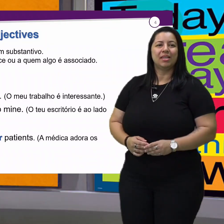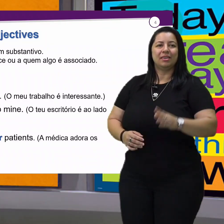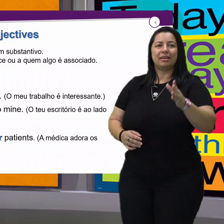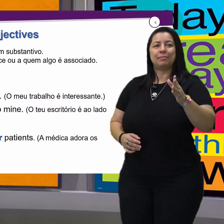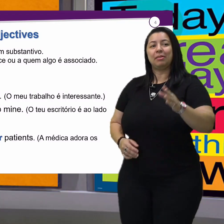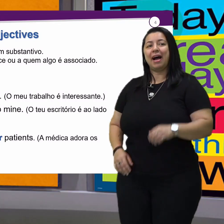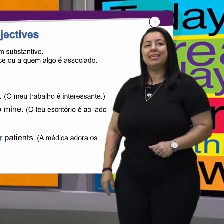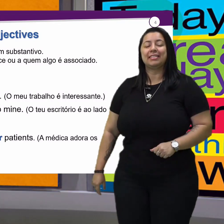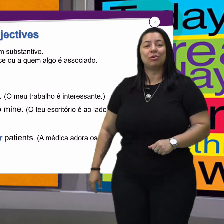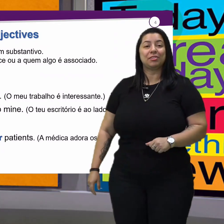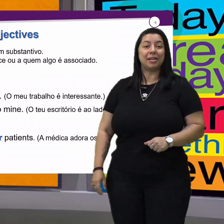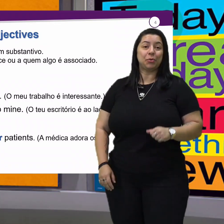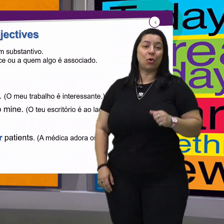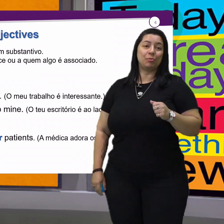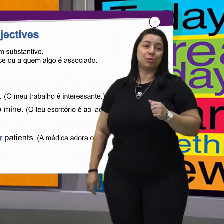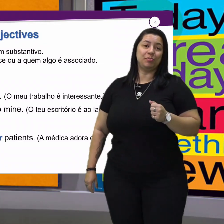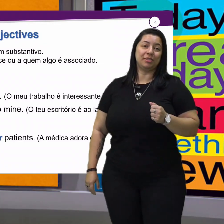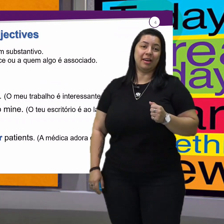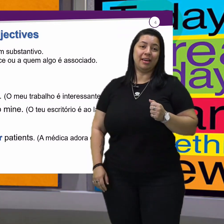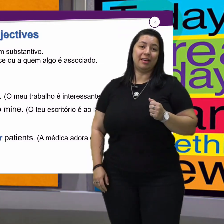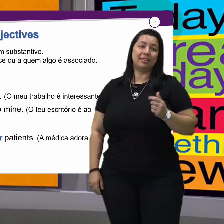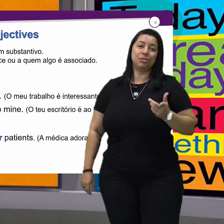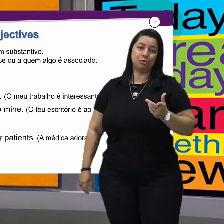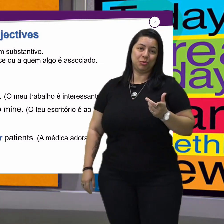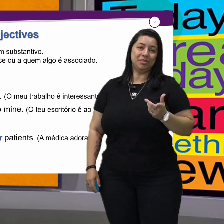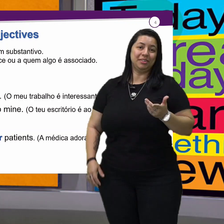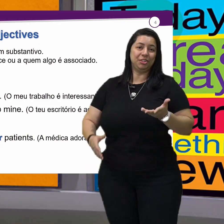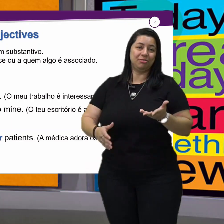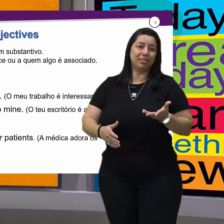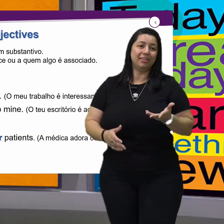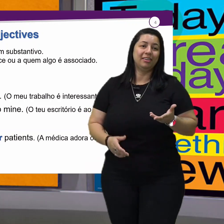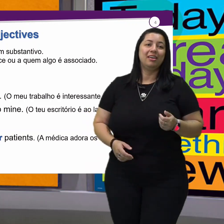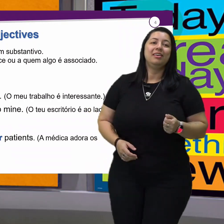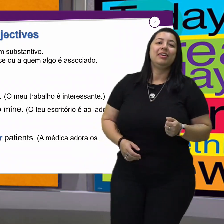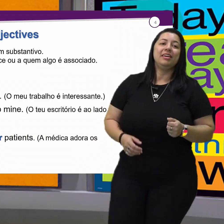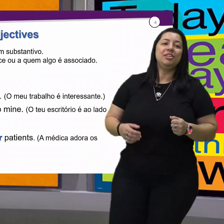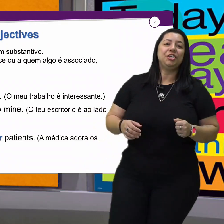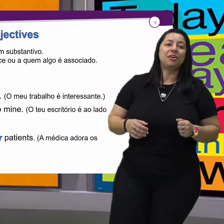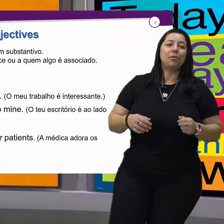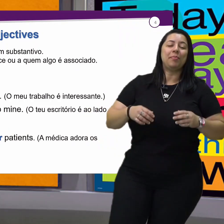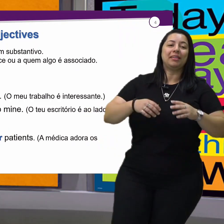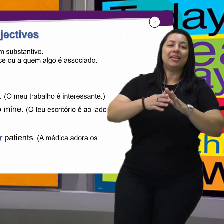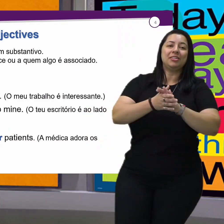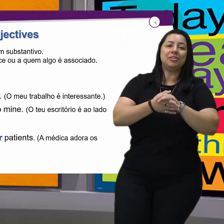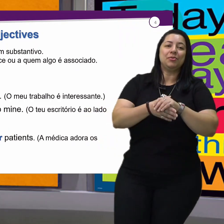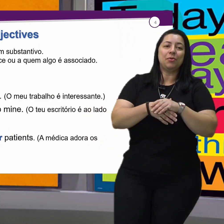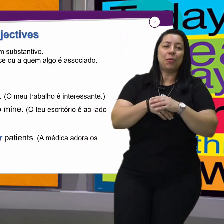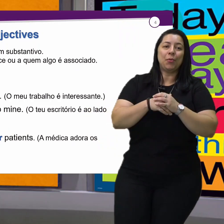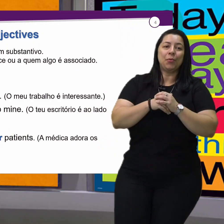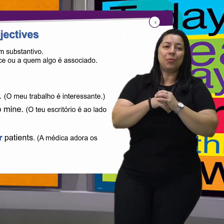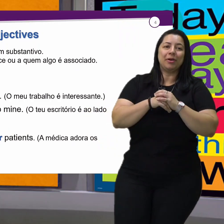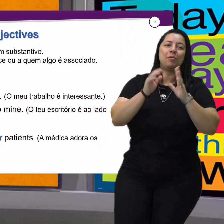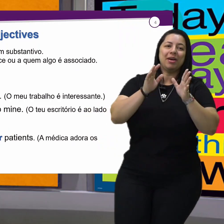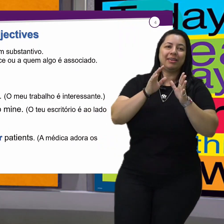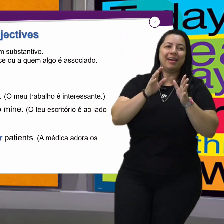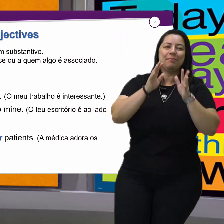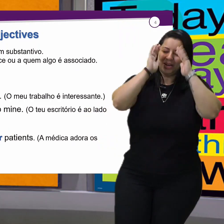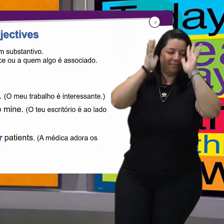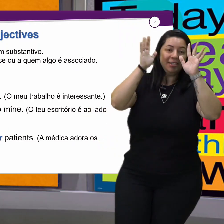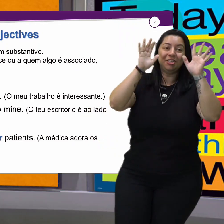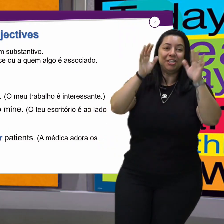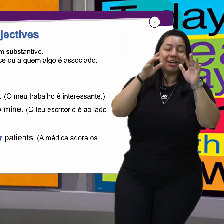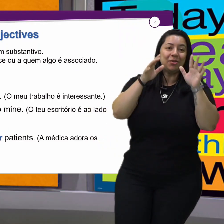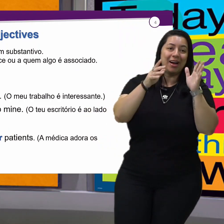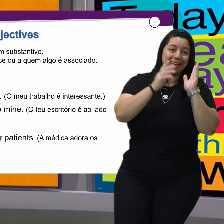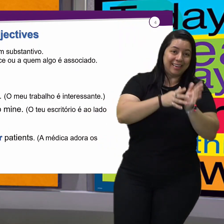adjectives, leia pra mim, Vamos lá, teacher. eles são usados como antes de um substantivo, né? Que indica ou pertence ou, como é que é?